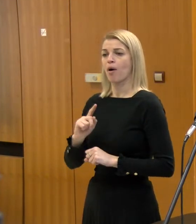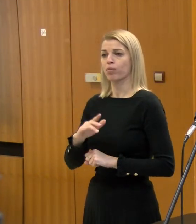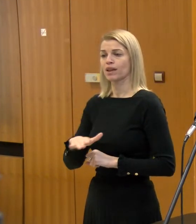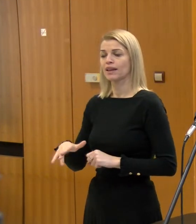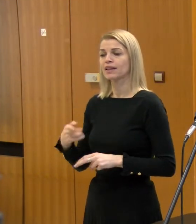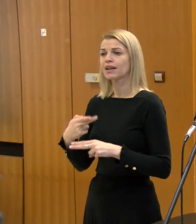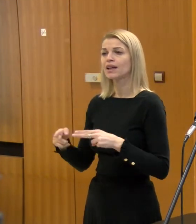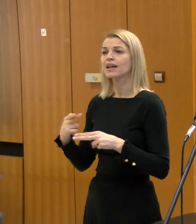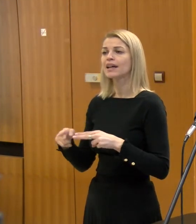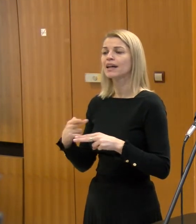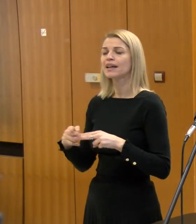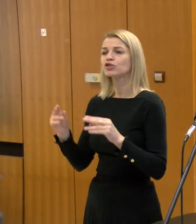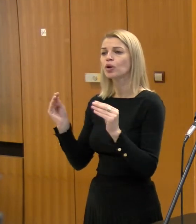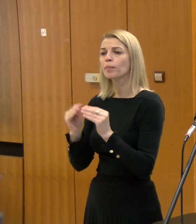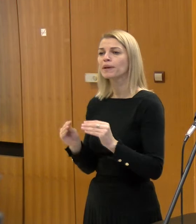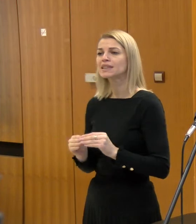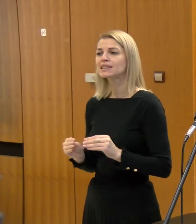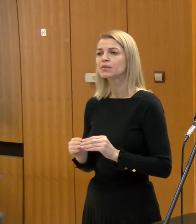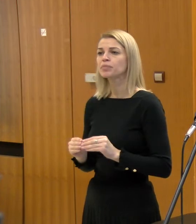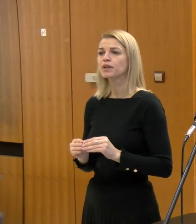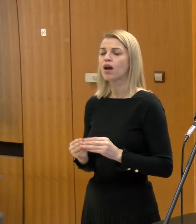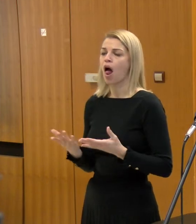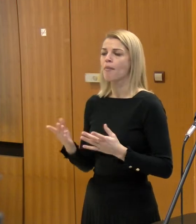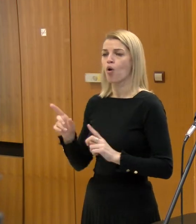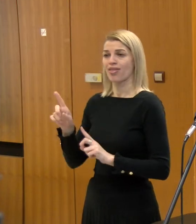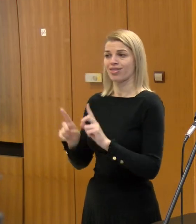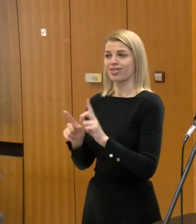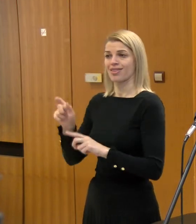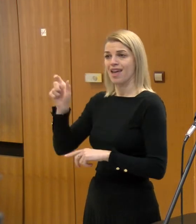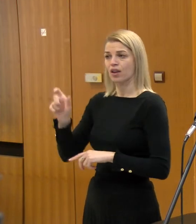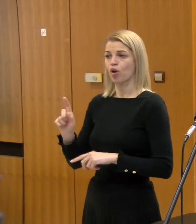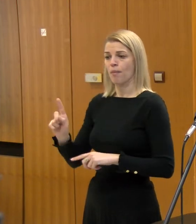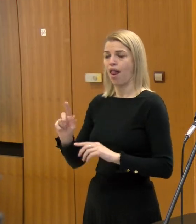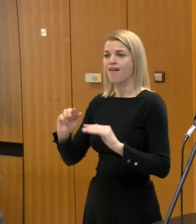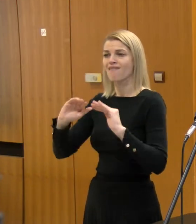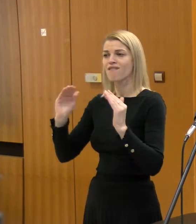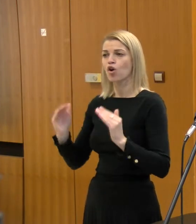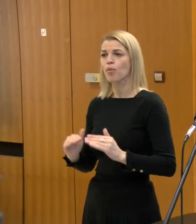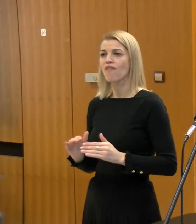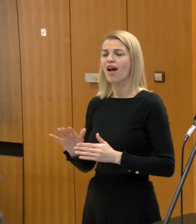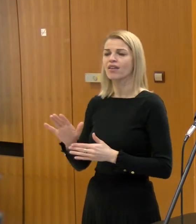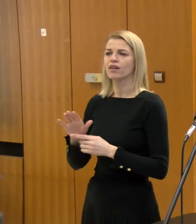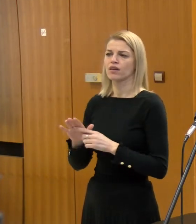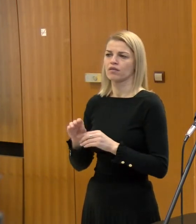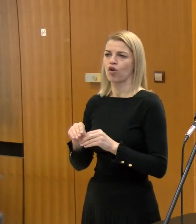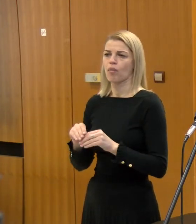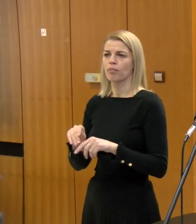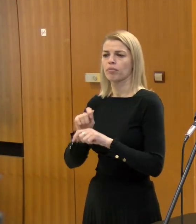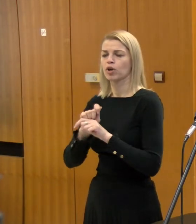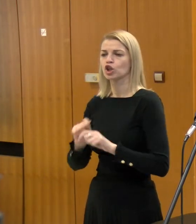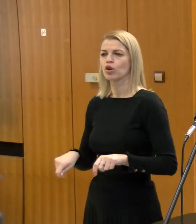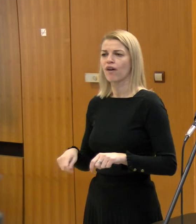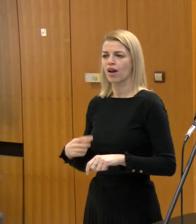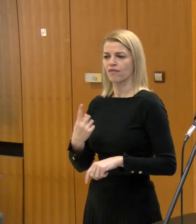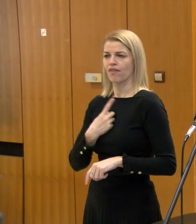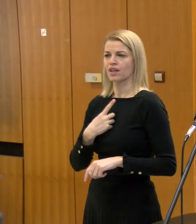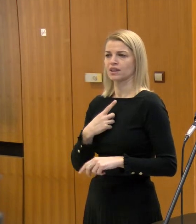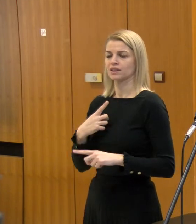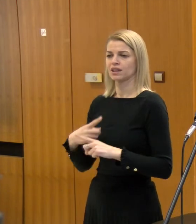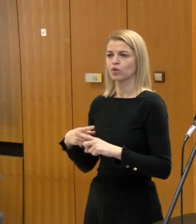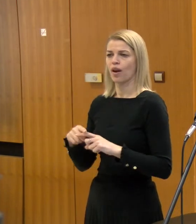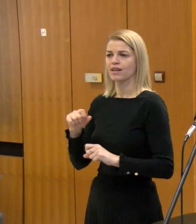deti riešiť princípy, niekto ich mal formovať v oblasti rozhodovania o vlastnom sexuálnom